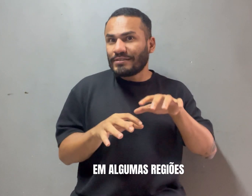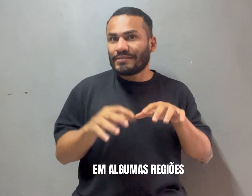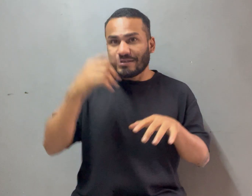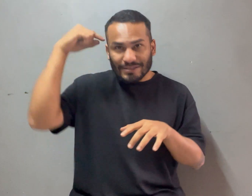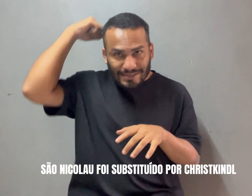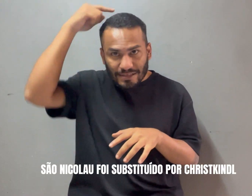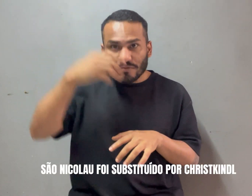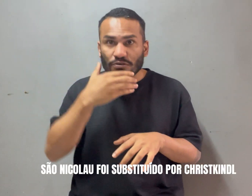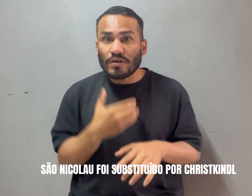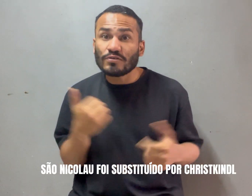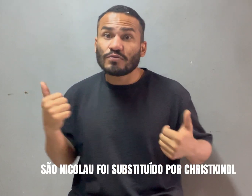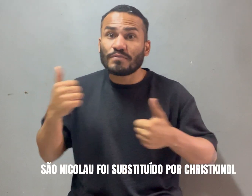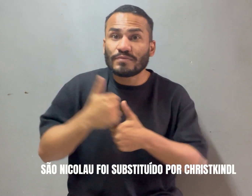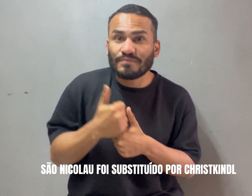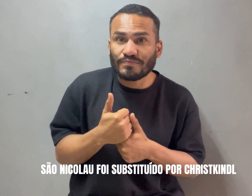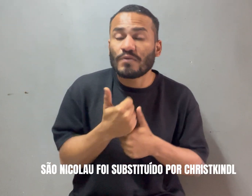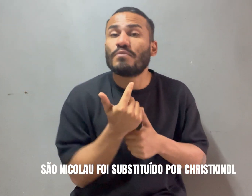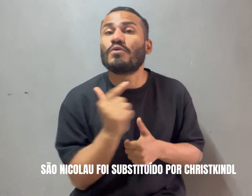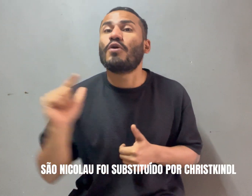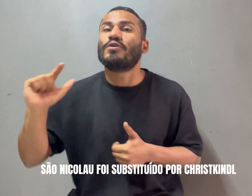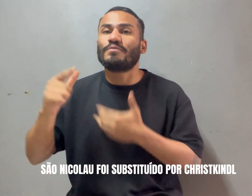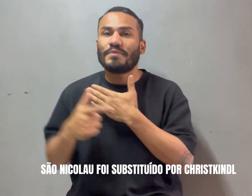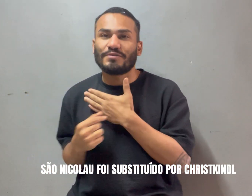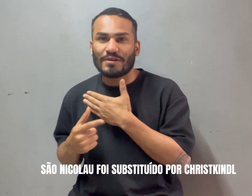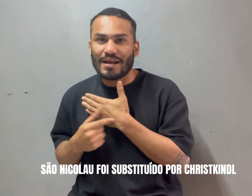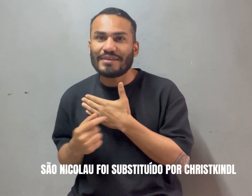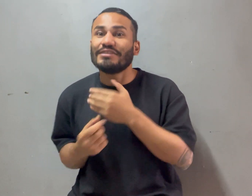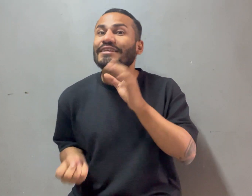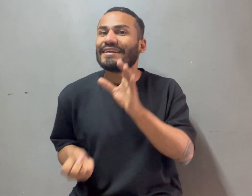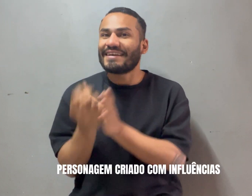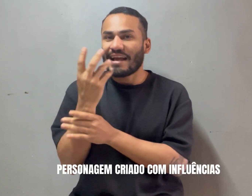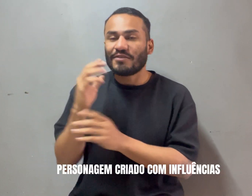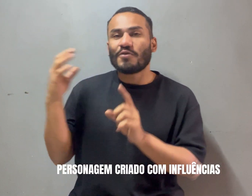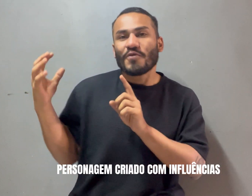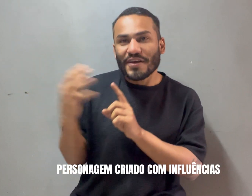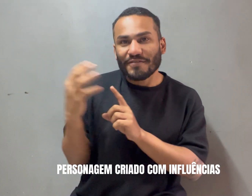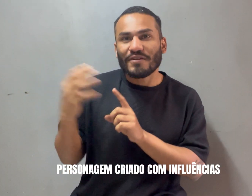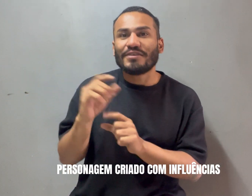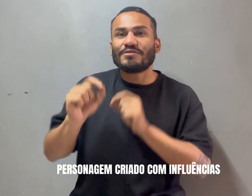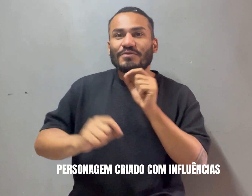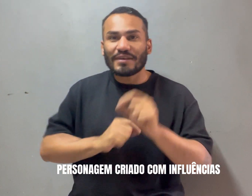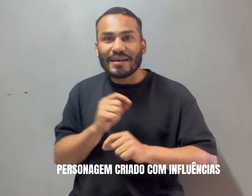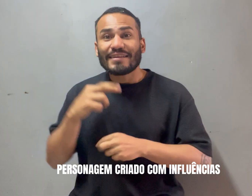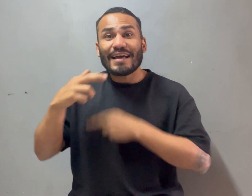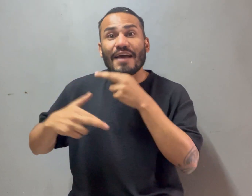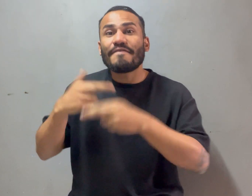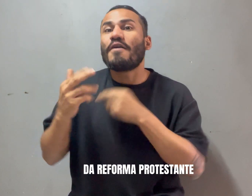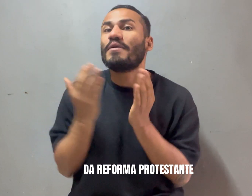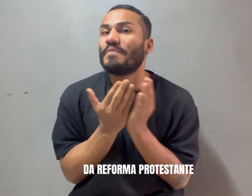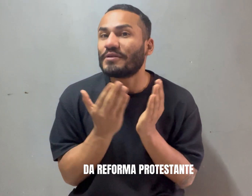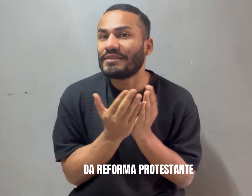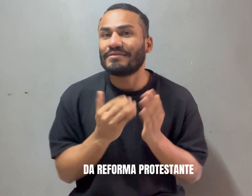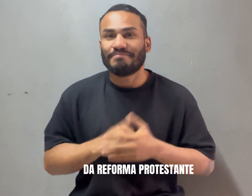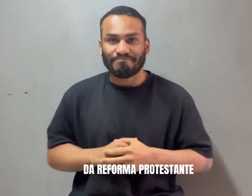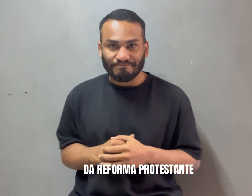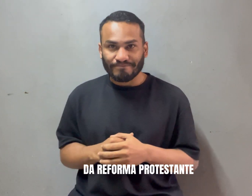regiões, São Nicolau foi substituído por Christkindl, personagem criado com influências da Reforma